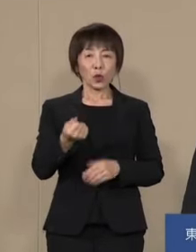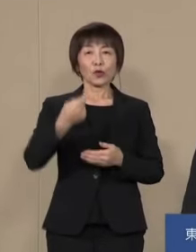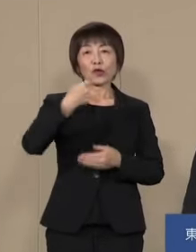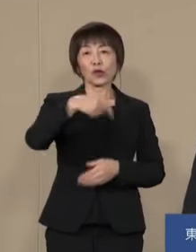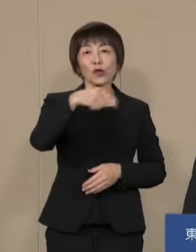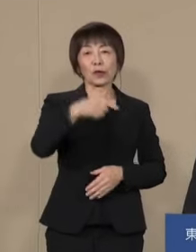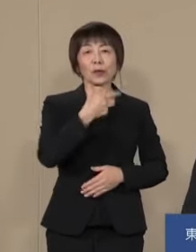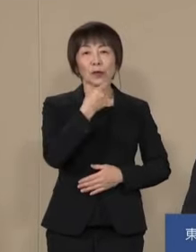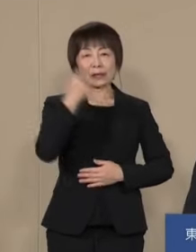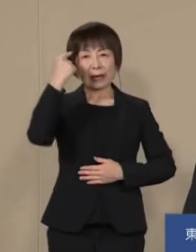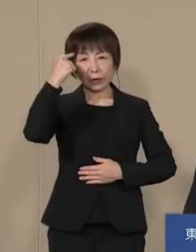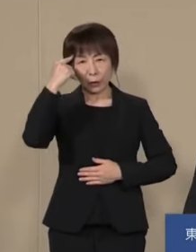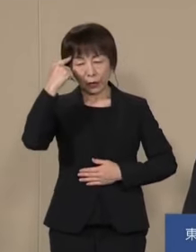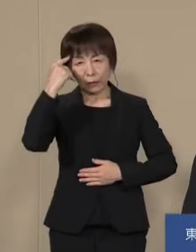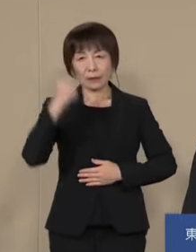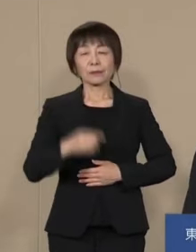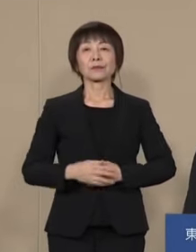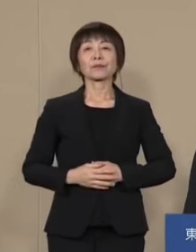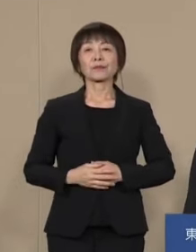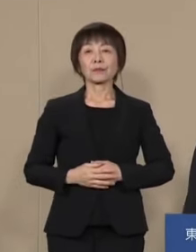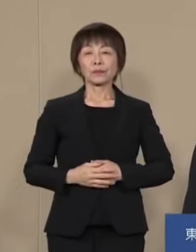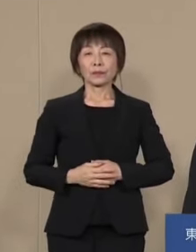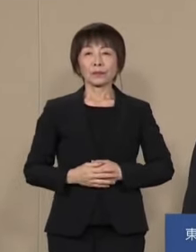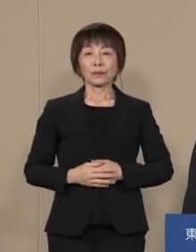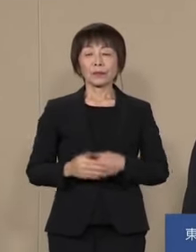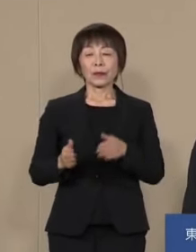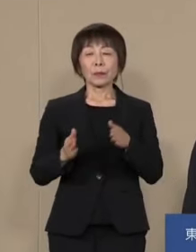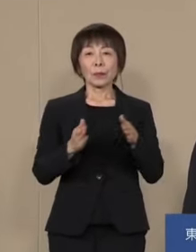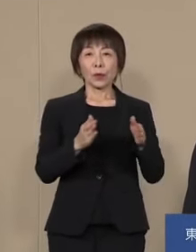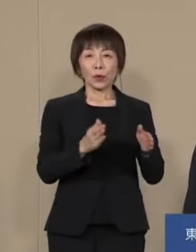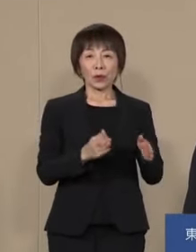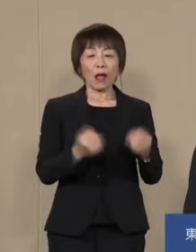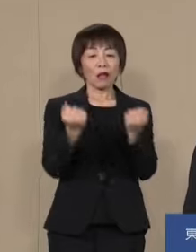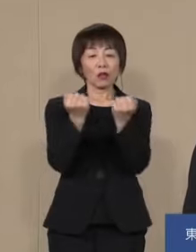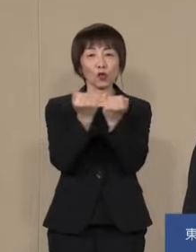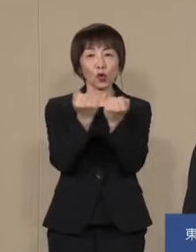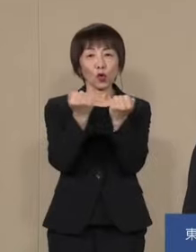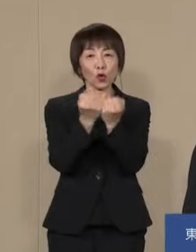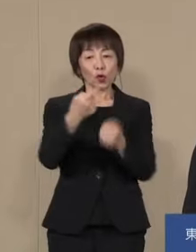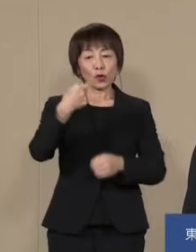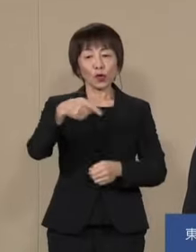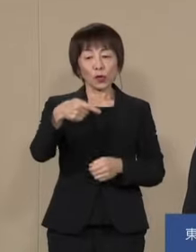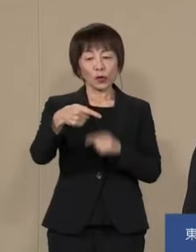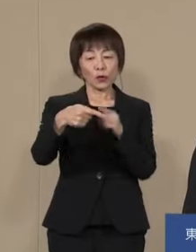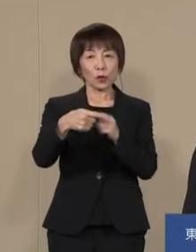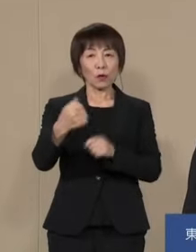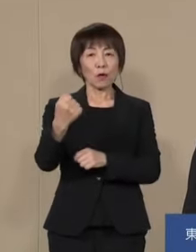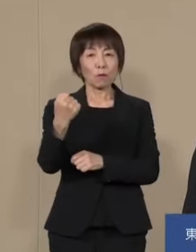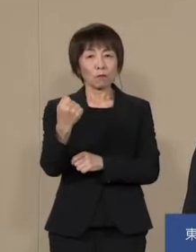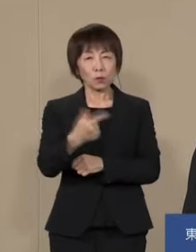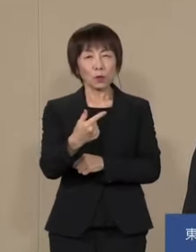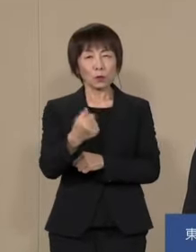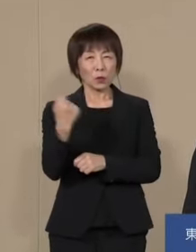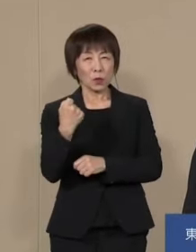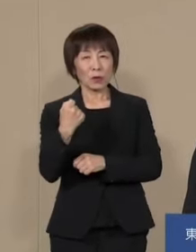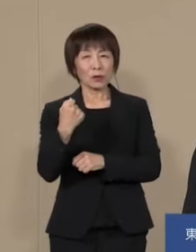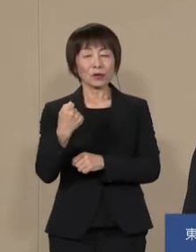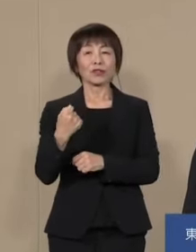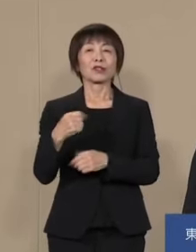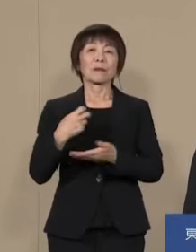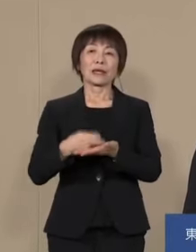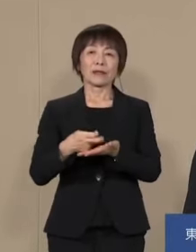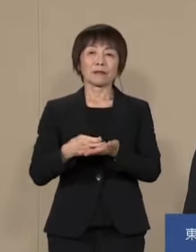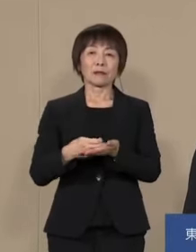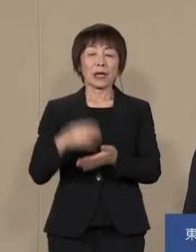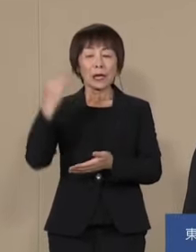していきたいという風に思っておりますで一方でこの道徳教育を強化するべきだと思います教育が知識の